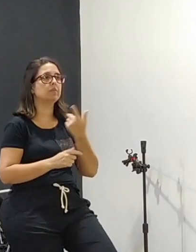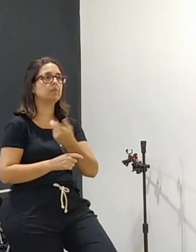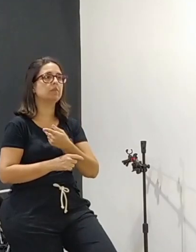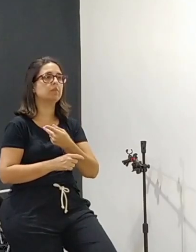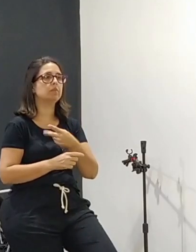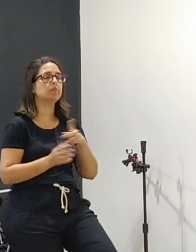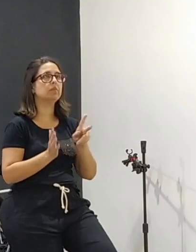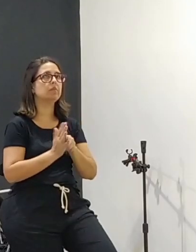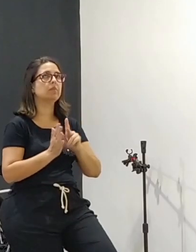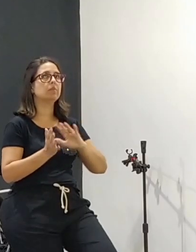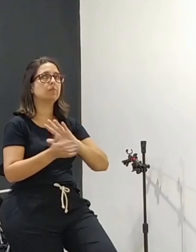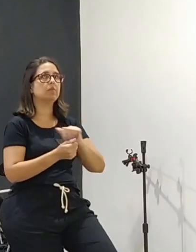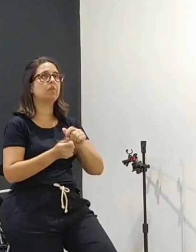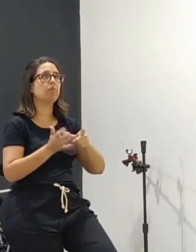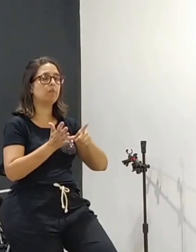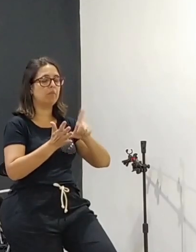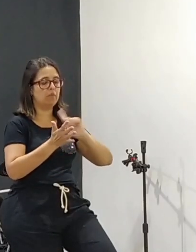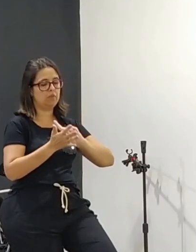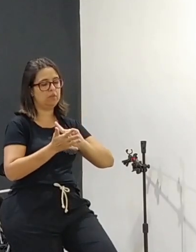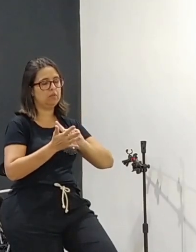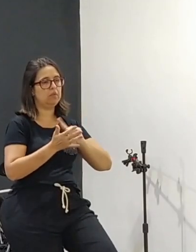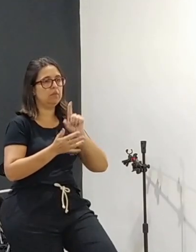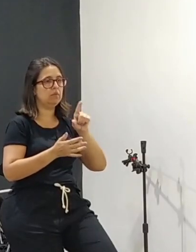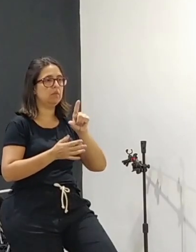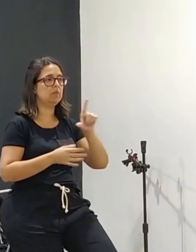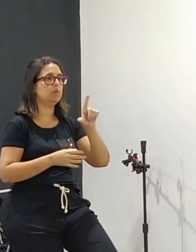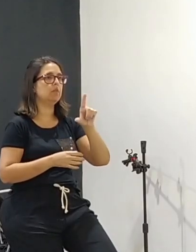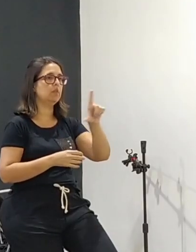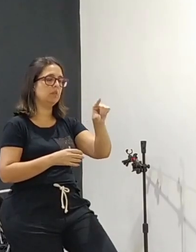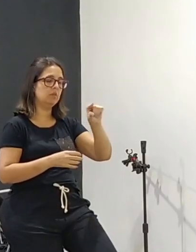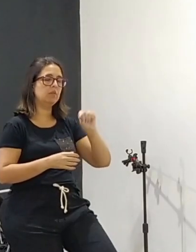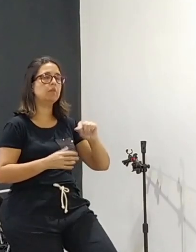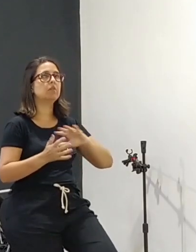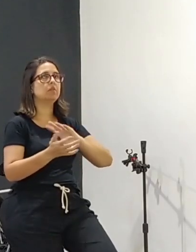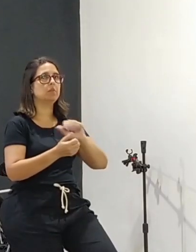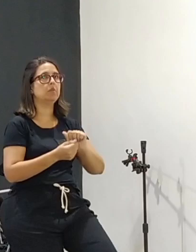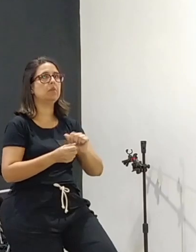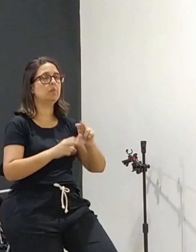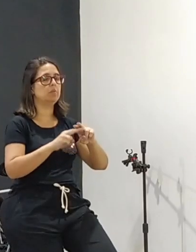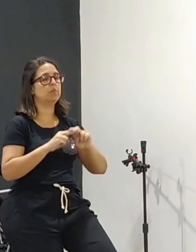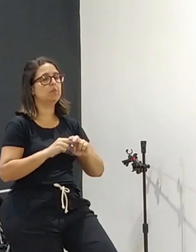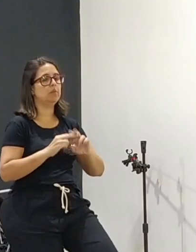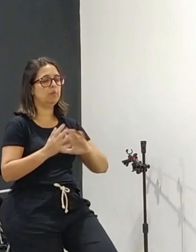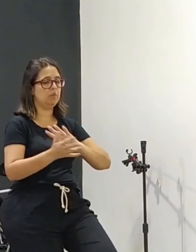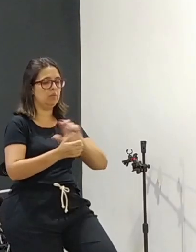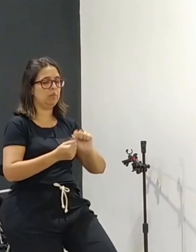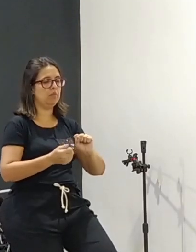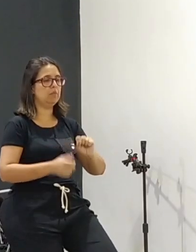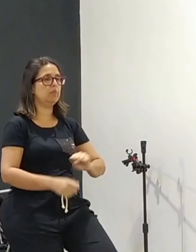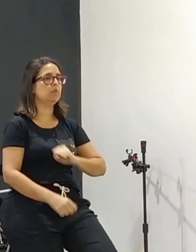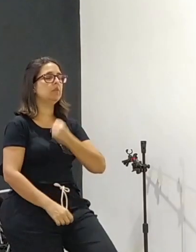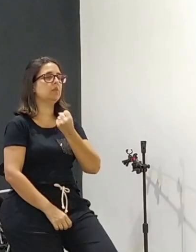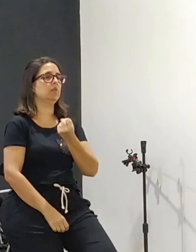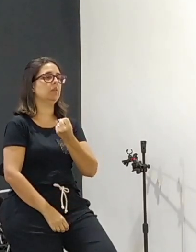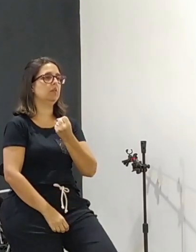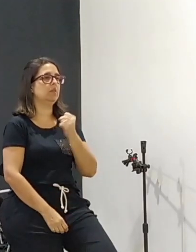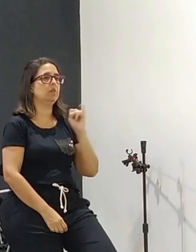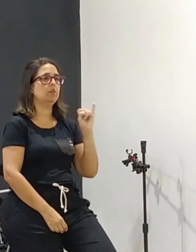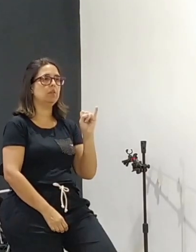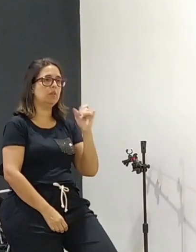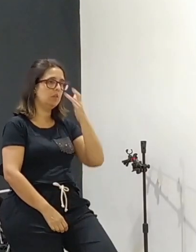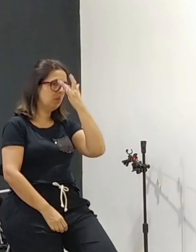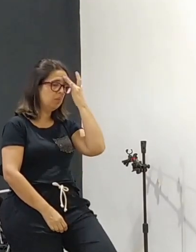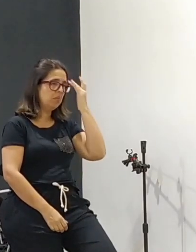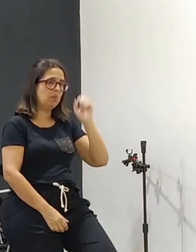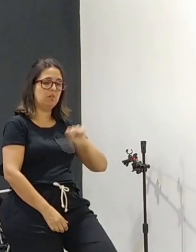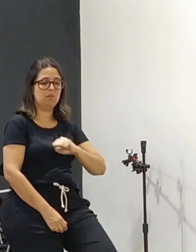mundo, antes eu vos escolhi do mundo, por isso é que o mundo vos odeia. Irmão, se as pessoas estão te